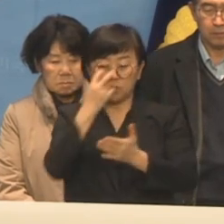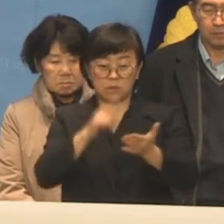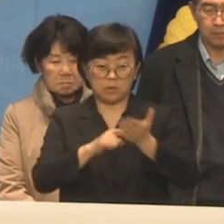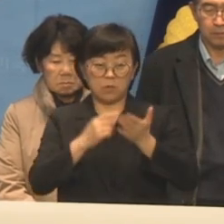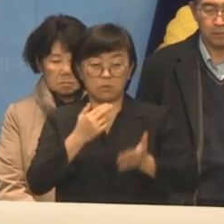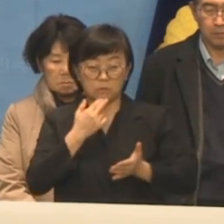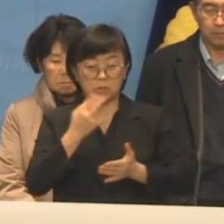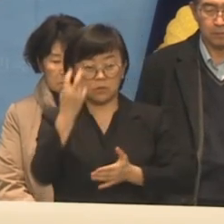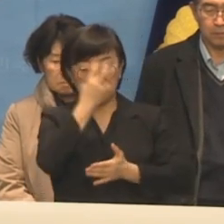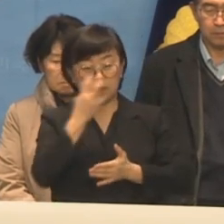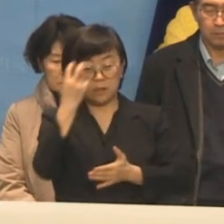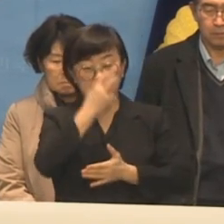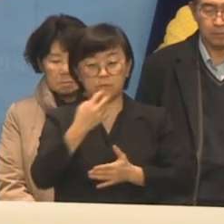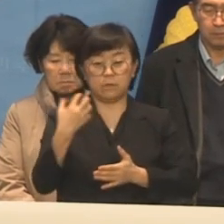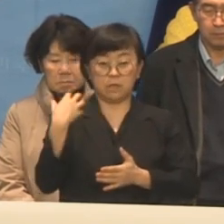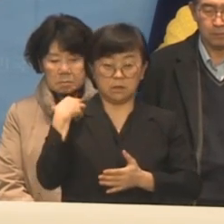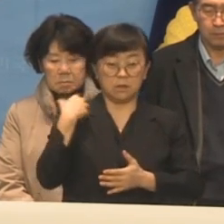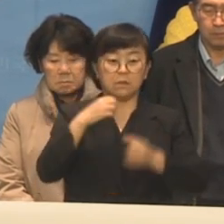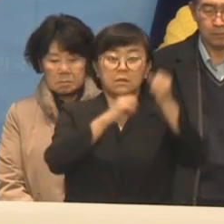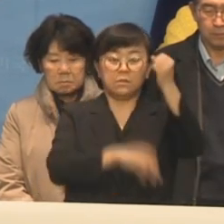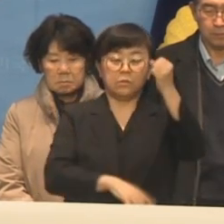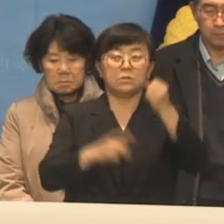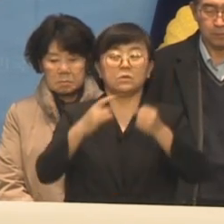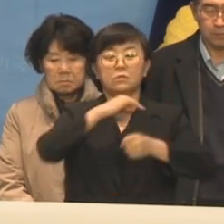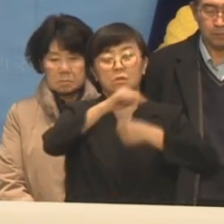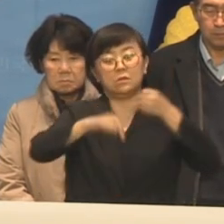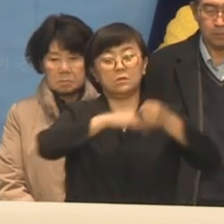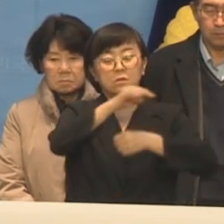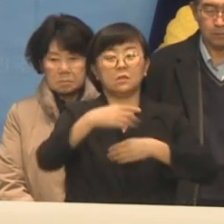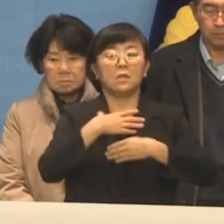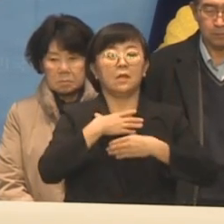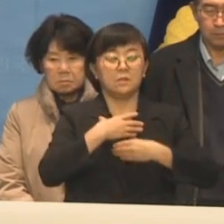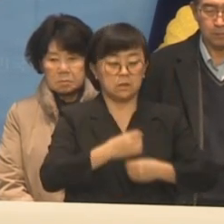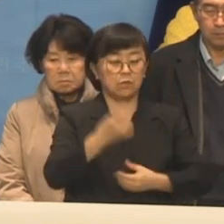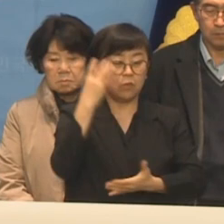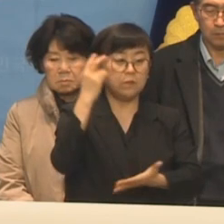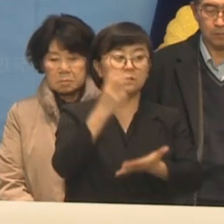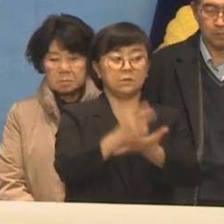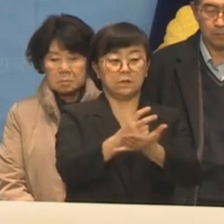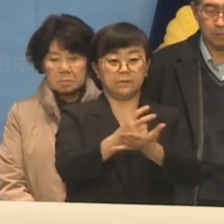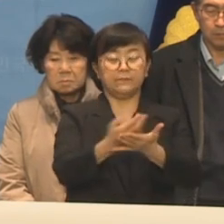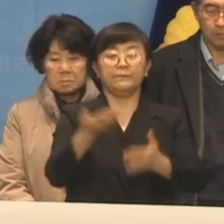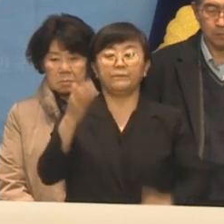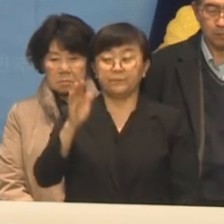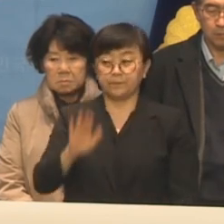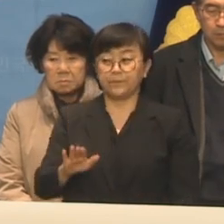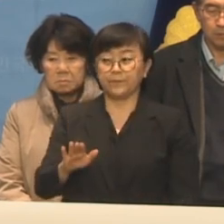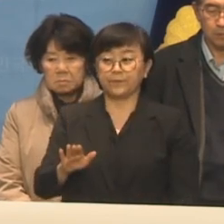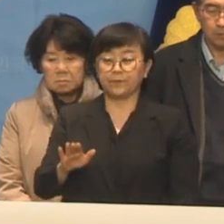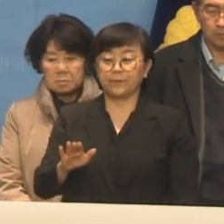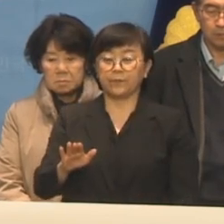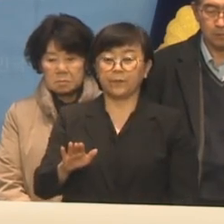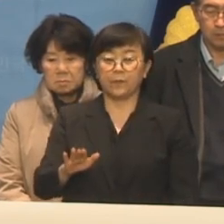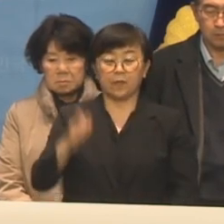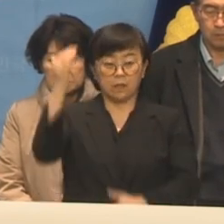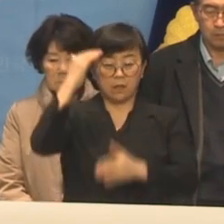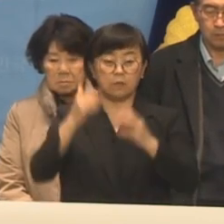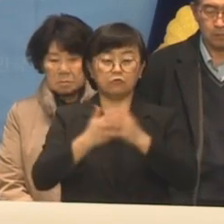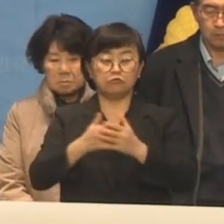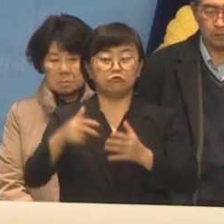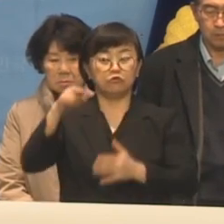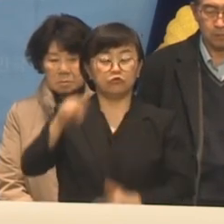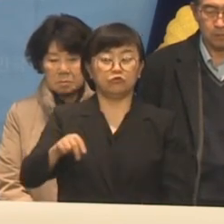않도록 관리하는 것이 기본적인 원전 안전의 원칙입니다. 그런데도 불구하고